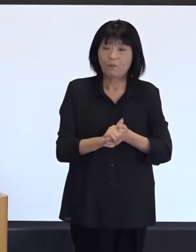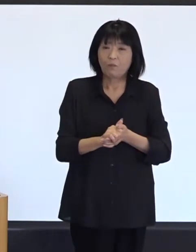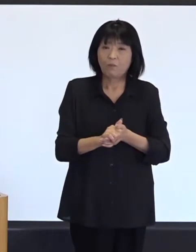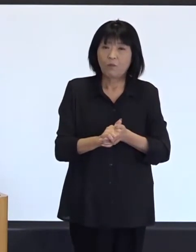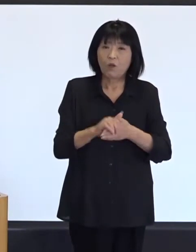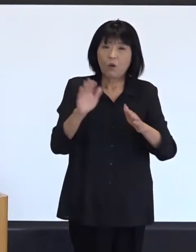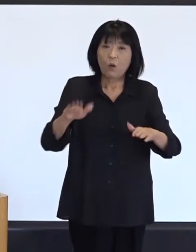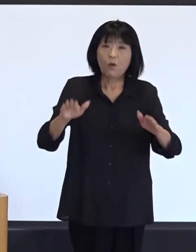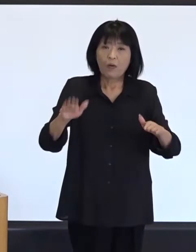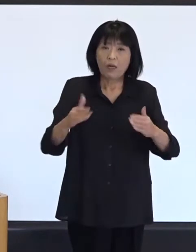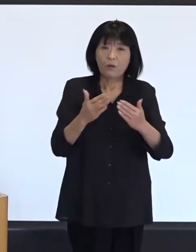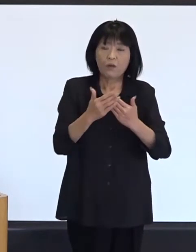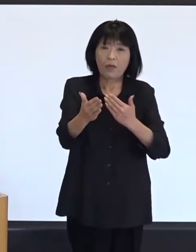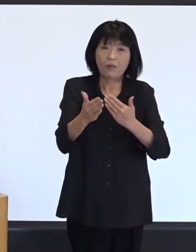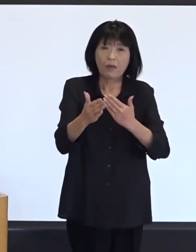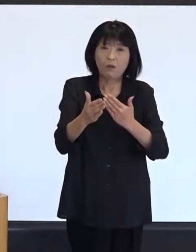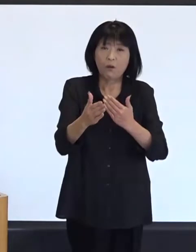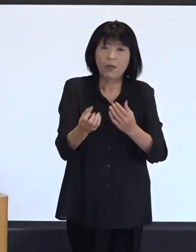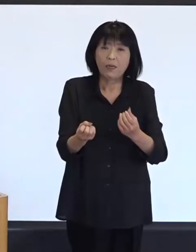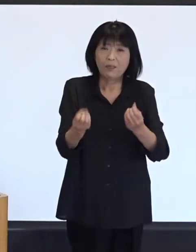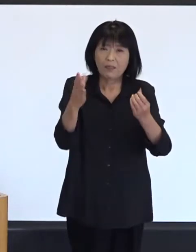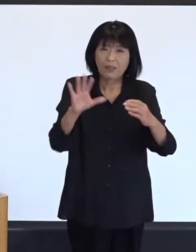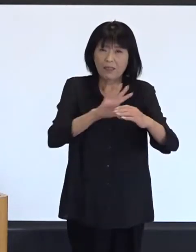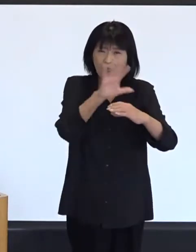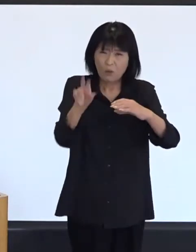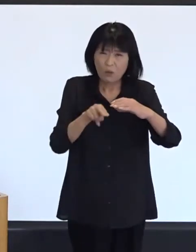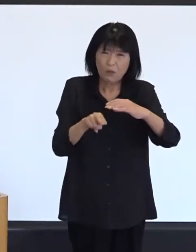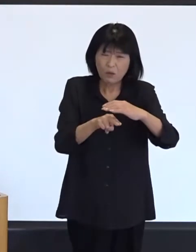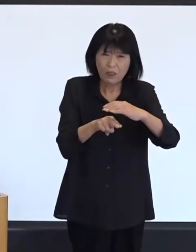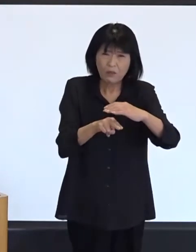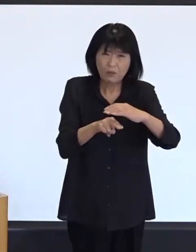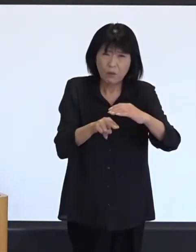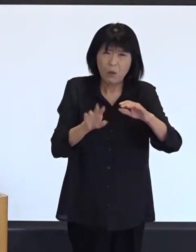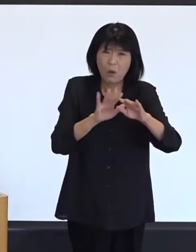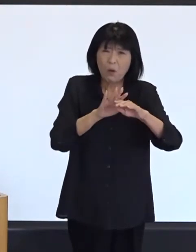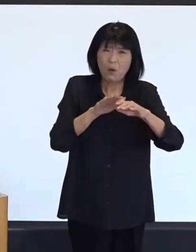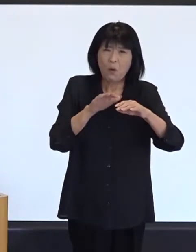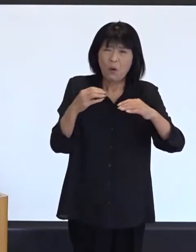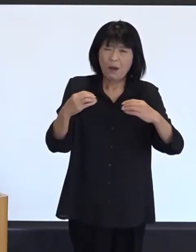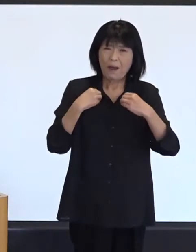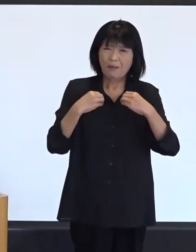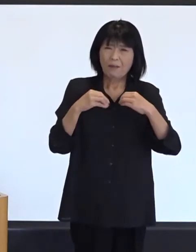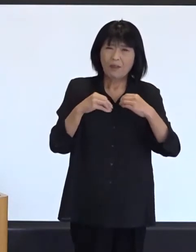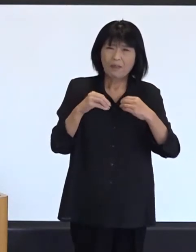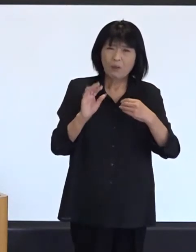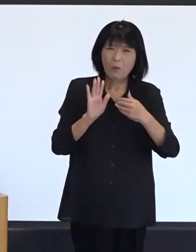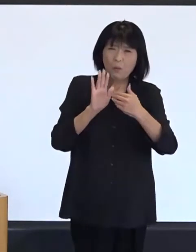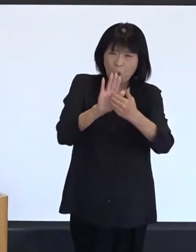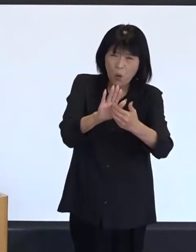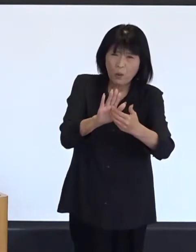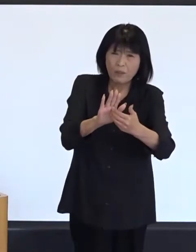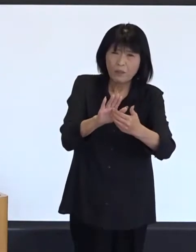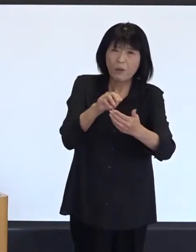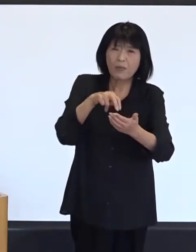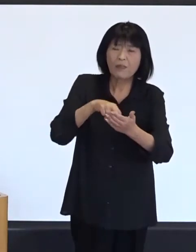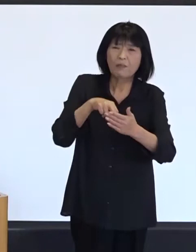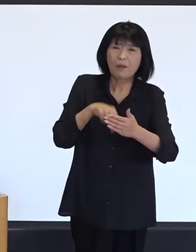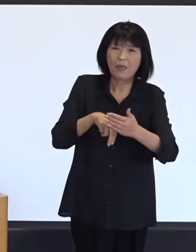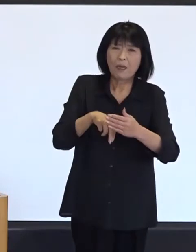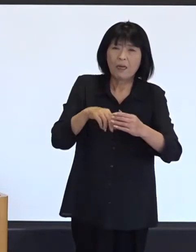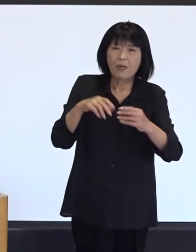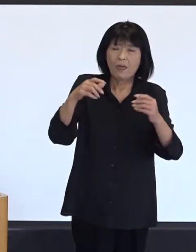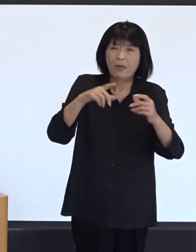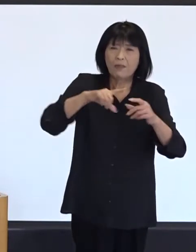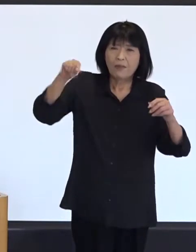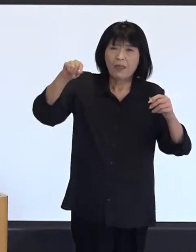今回の大会は新型コロナウイルス感染症拡大防止の観点から、全日本大学選